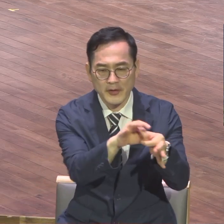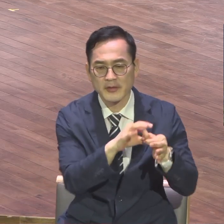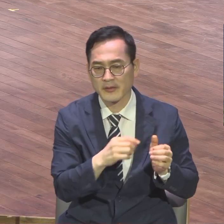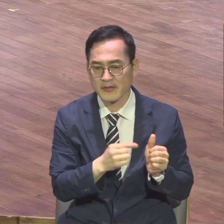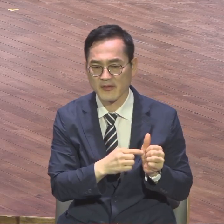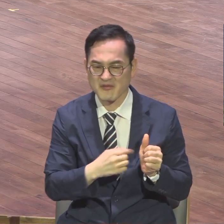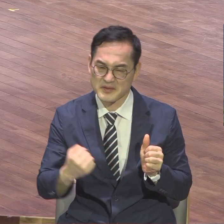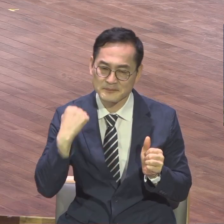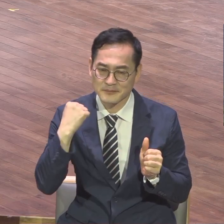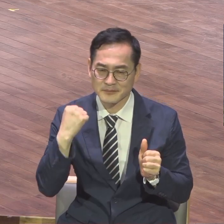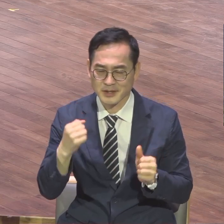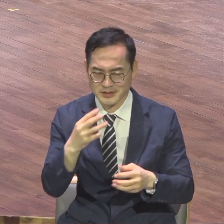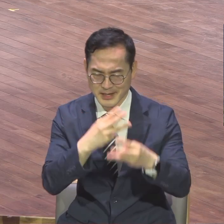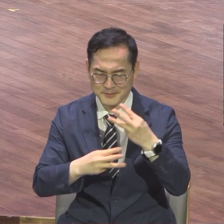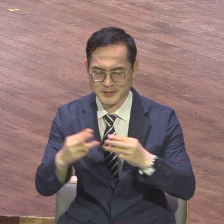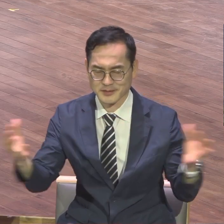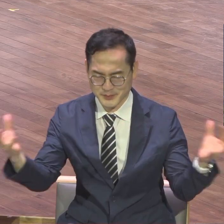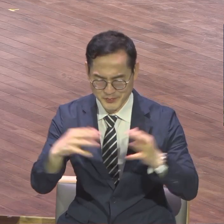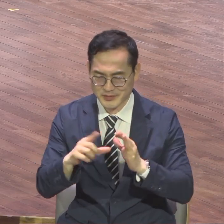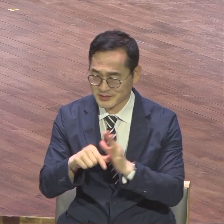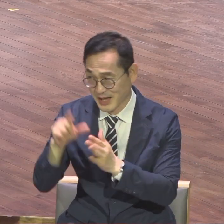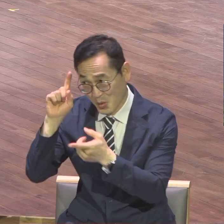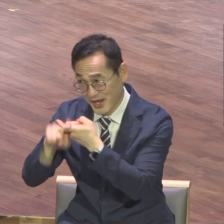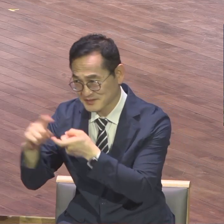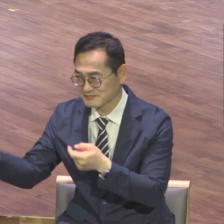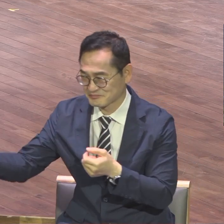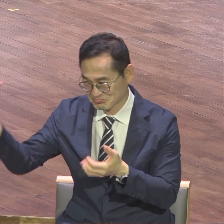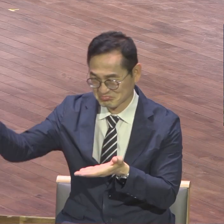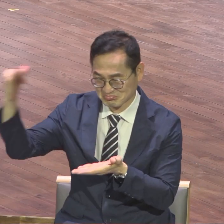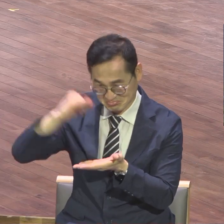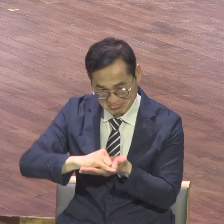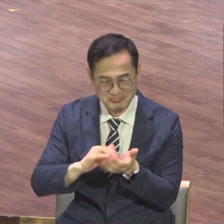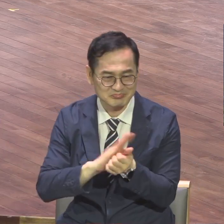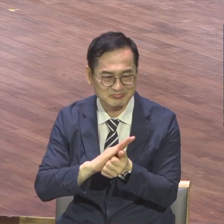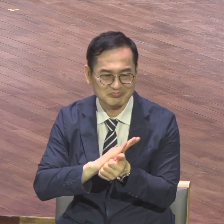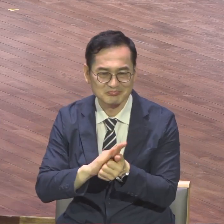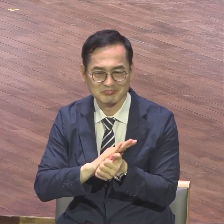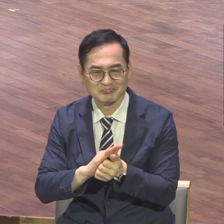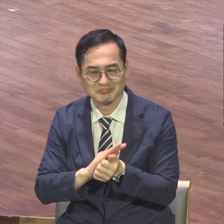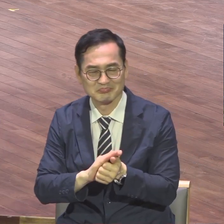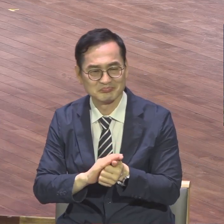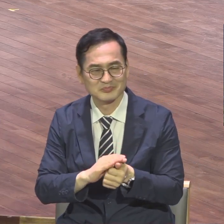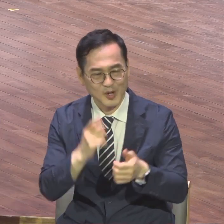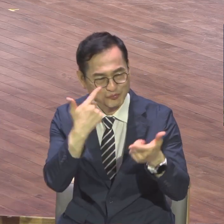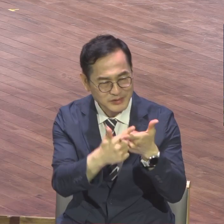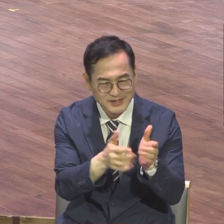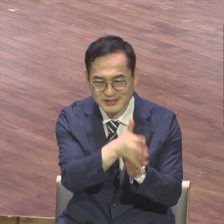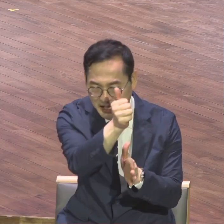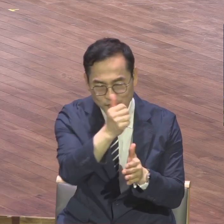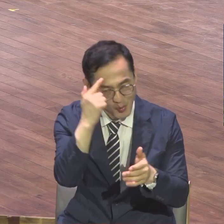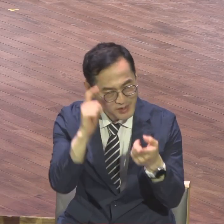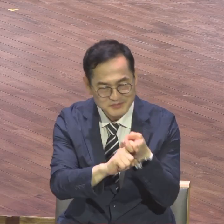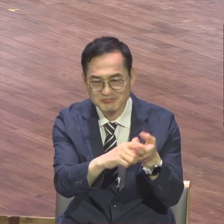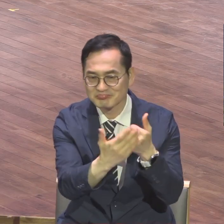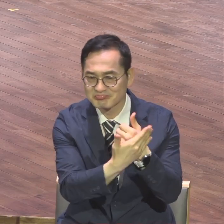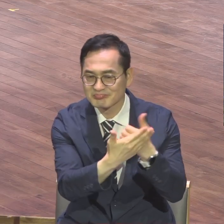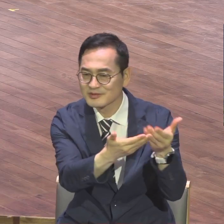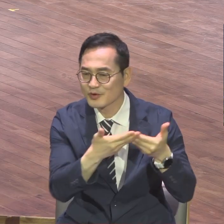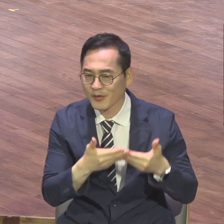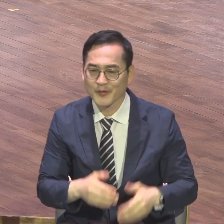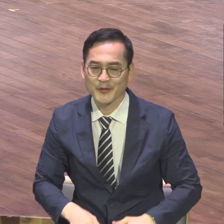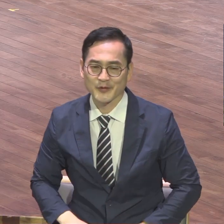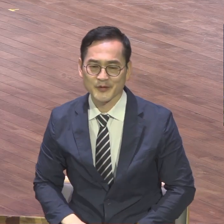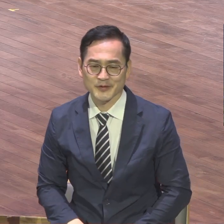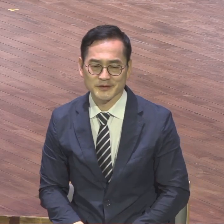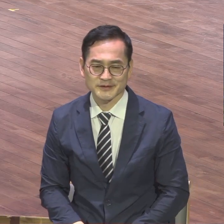이런 현장을 보게 되는데 우리 아이들에게 어려서부터 정말 은약을 심어주어서 우리 같이 살지 말고